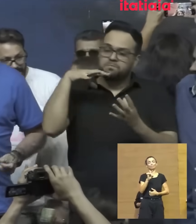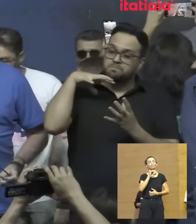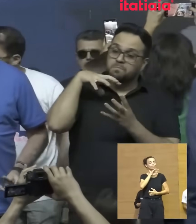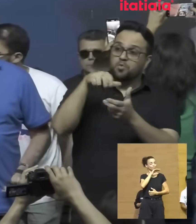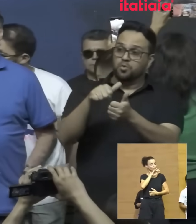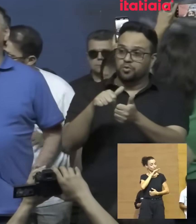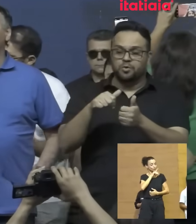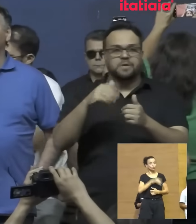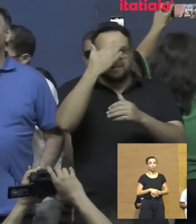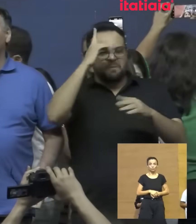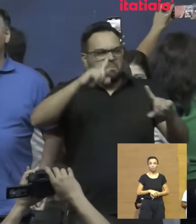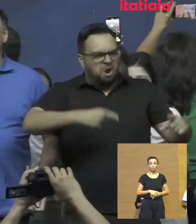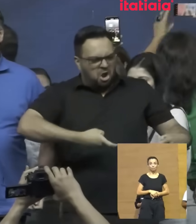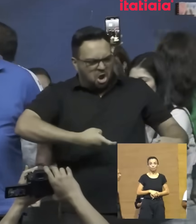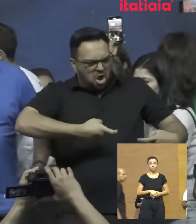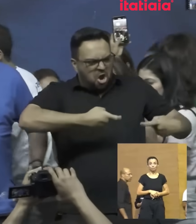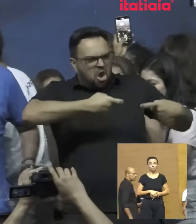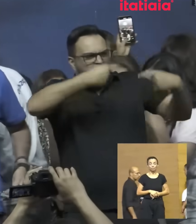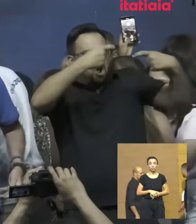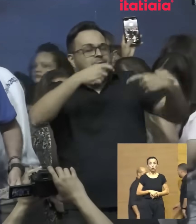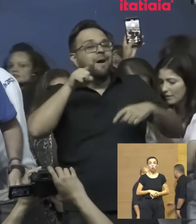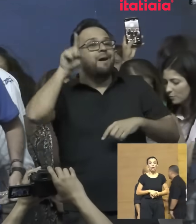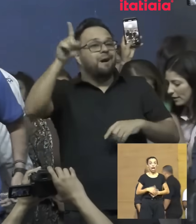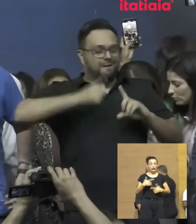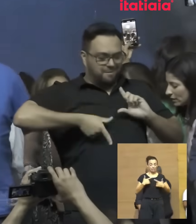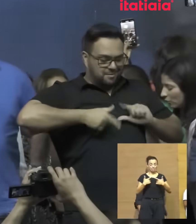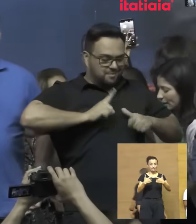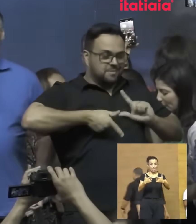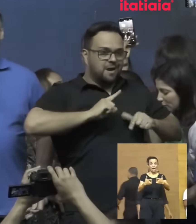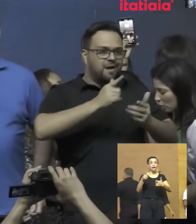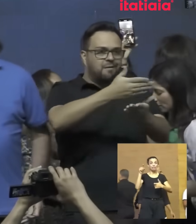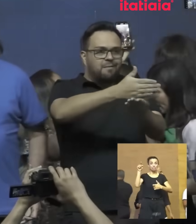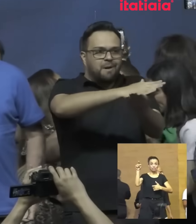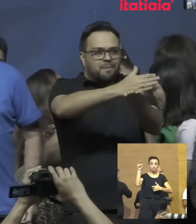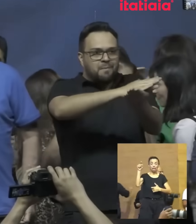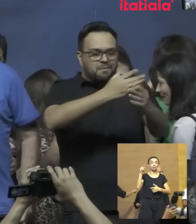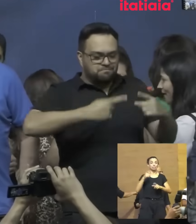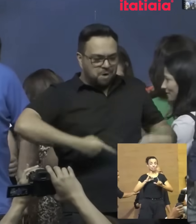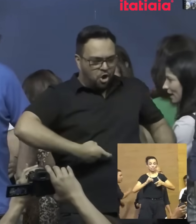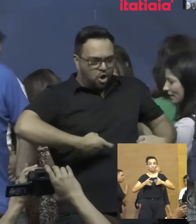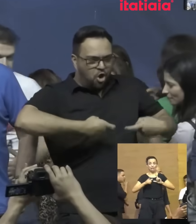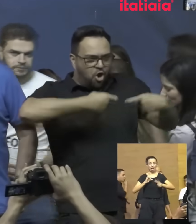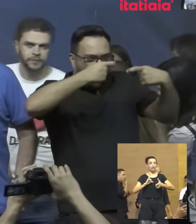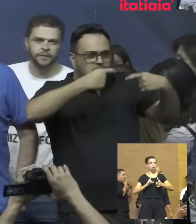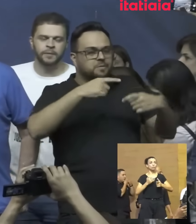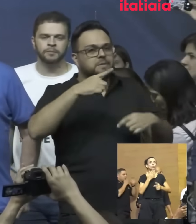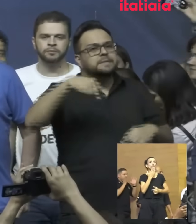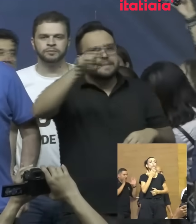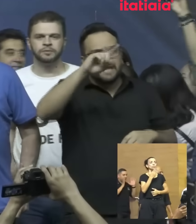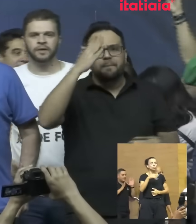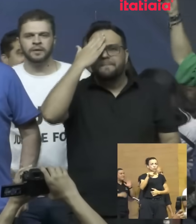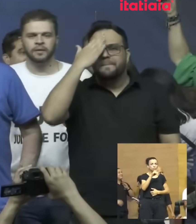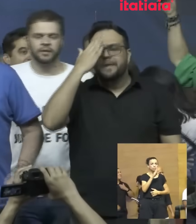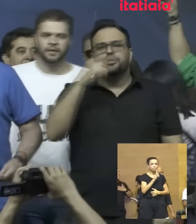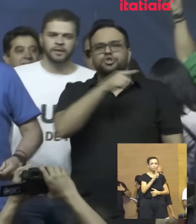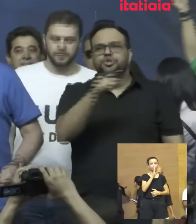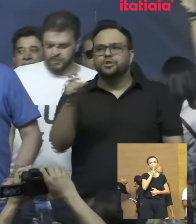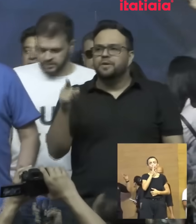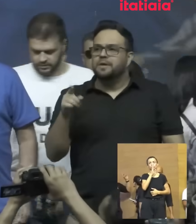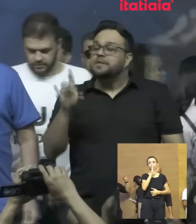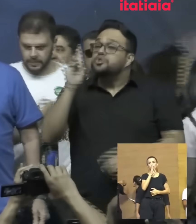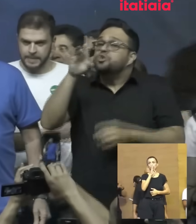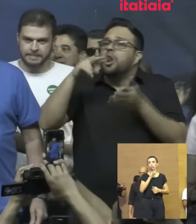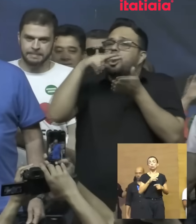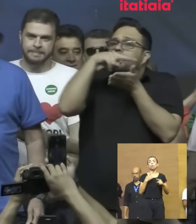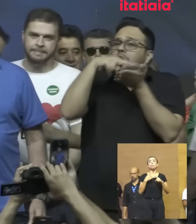Os conflitos na região da faixa de Gaza de Israel. Eu peço o total silêncio, que eu quero ler para